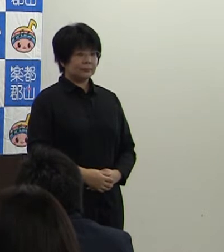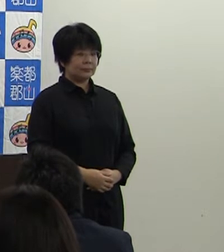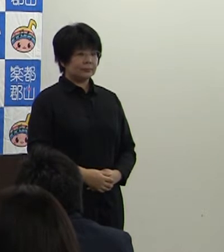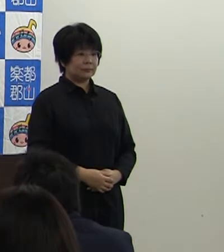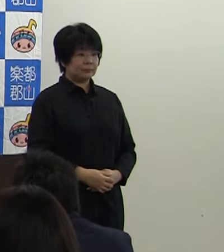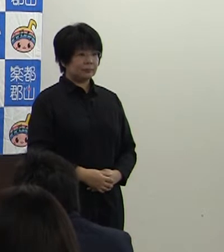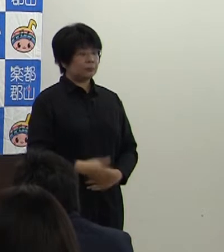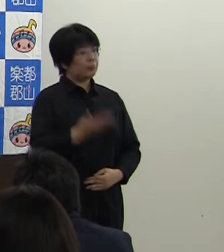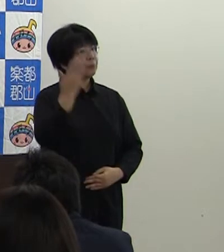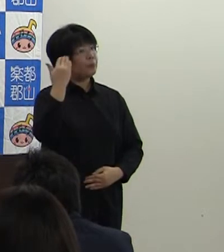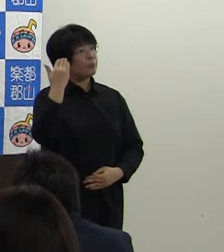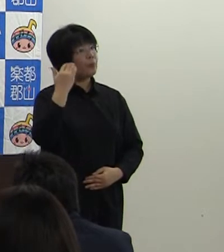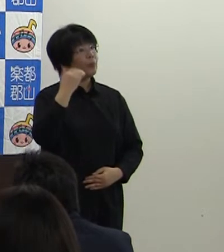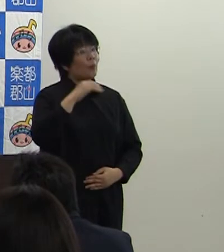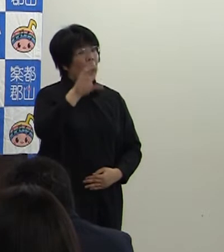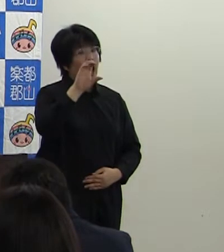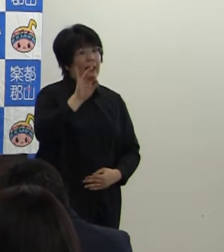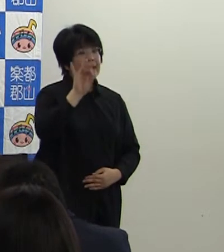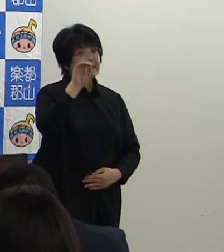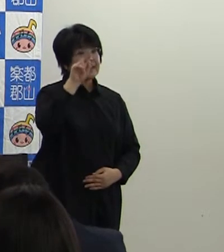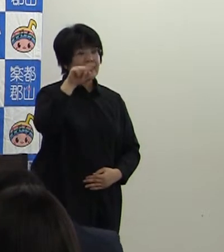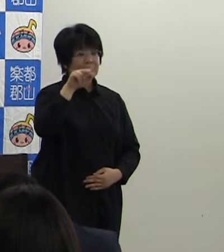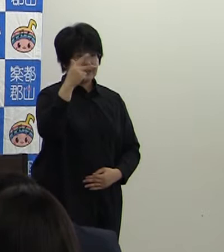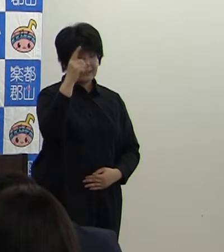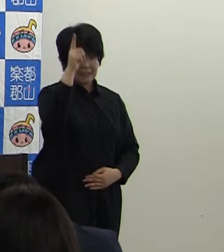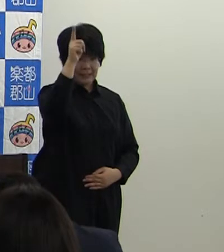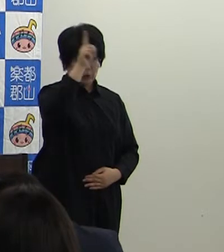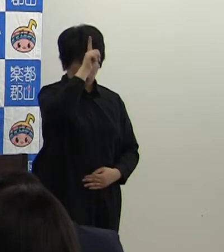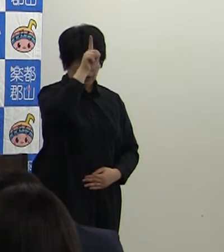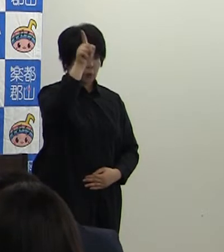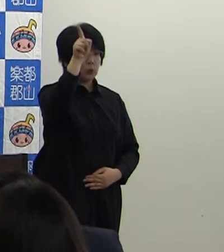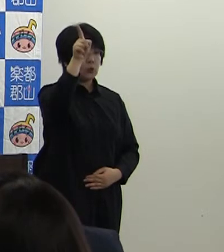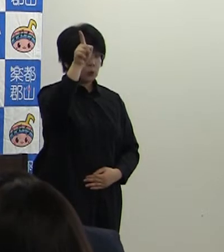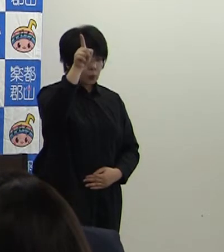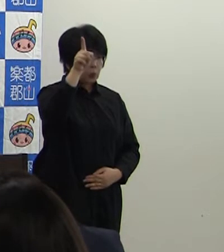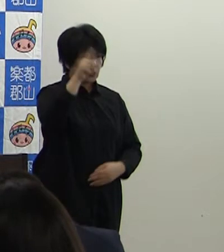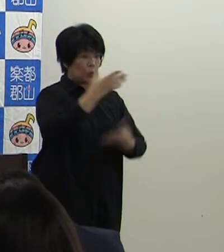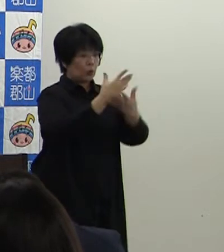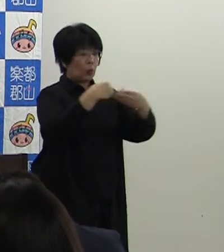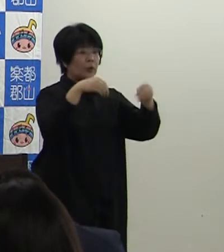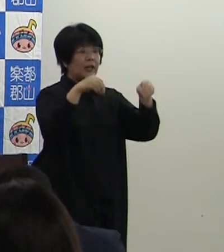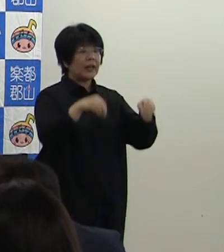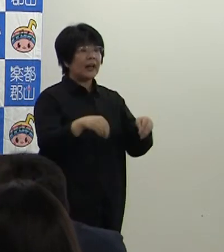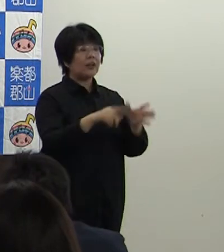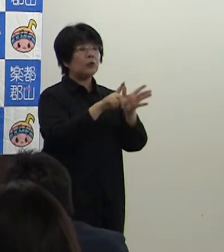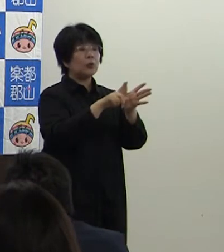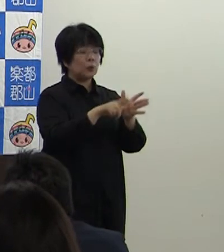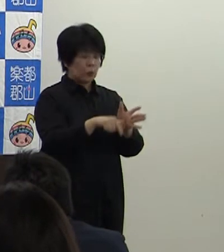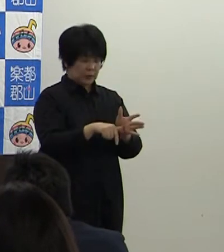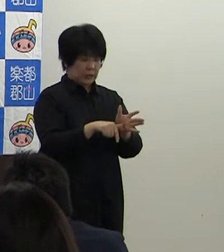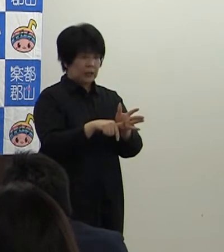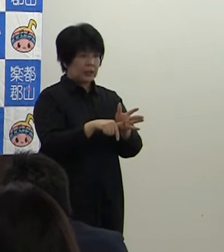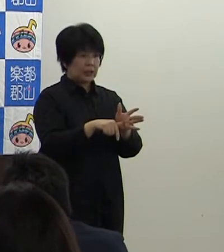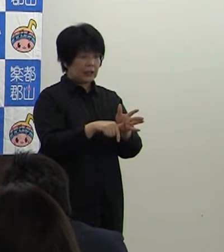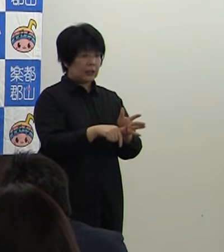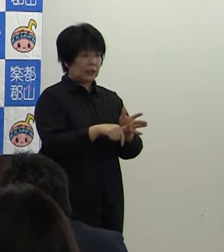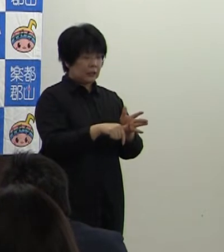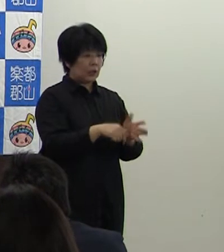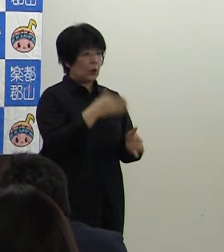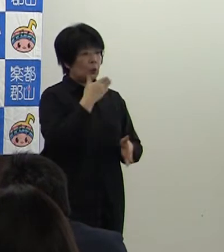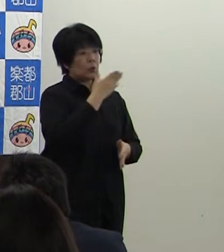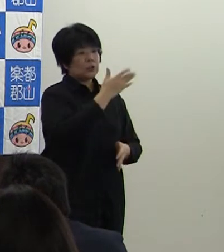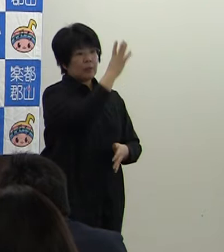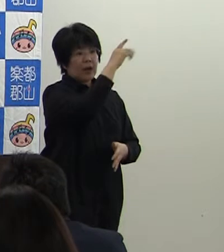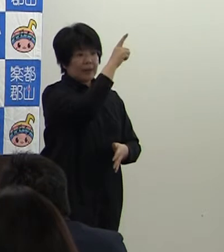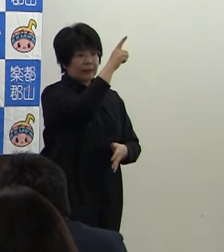エッセン氏との協定の際にですね、合わせてデュッセルドルフ、ロットライン、ウェストファーレン州と福島県で共催のセミナ